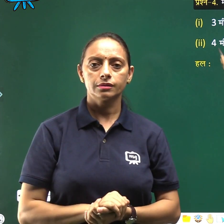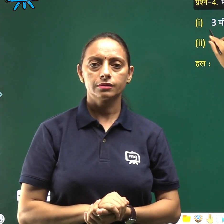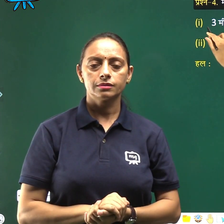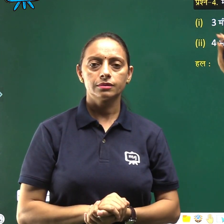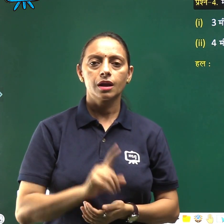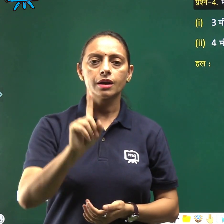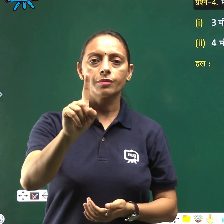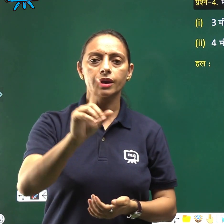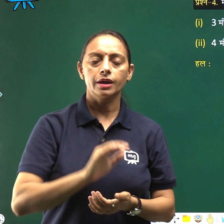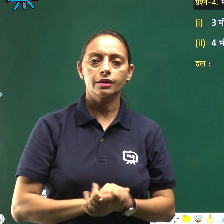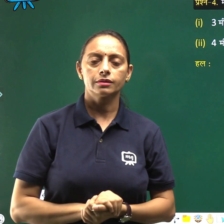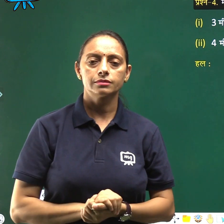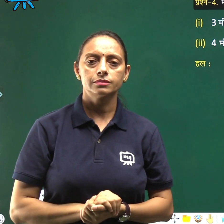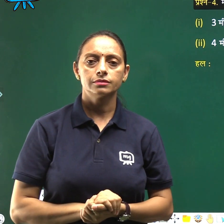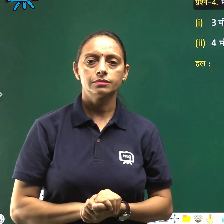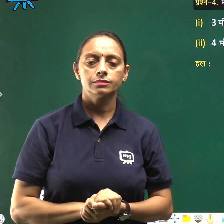नंबर 1,